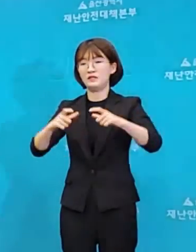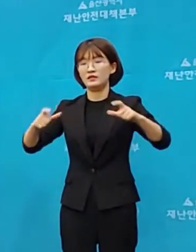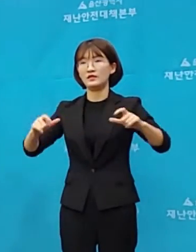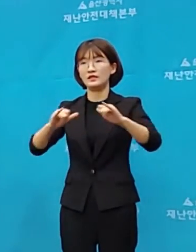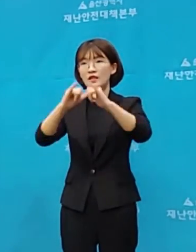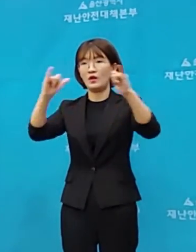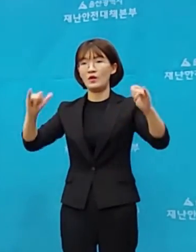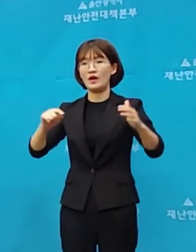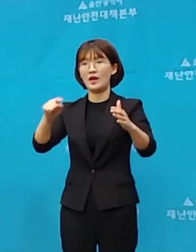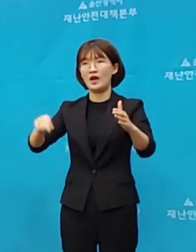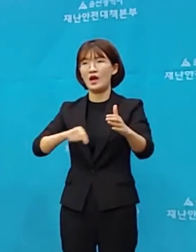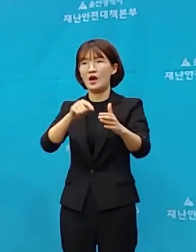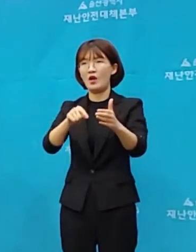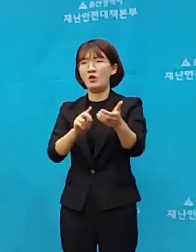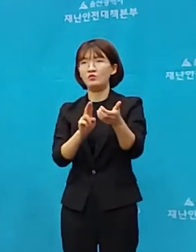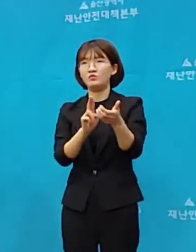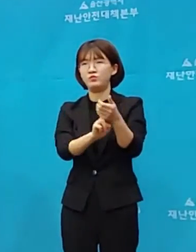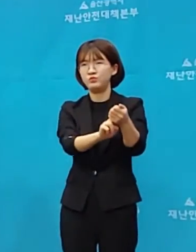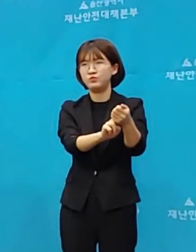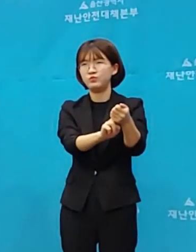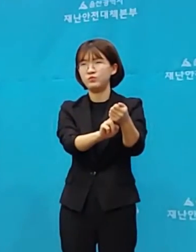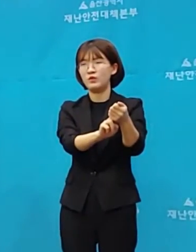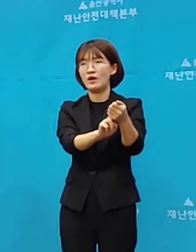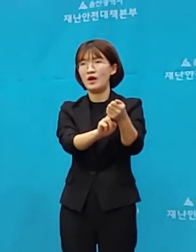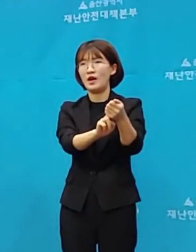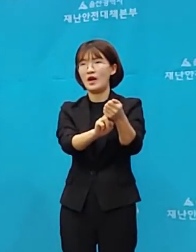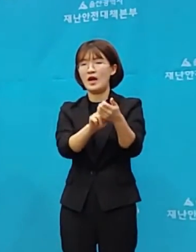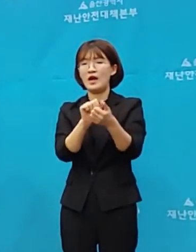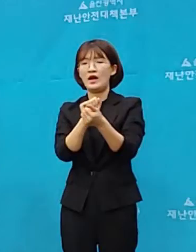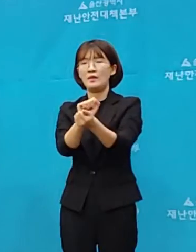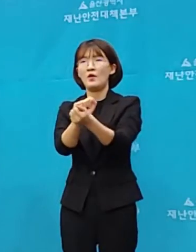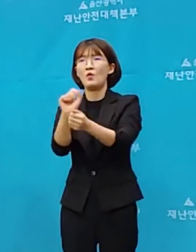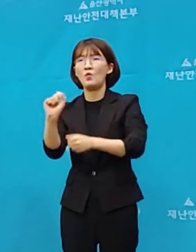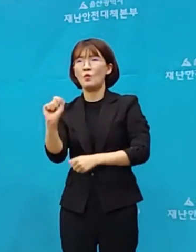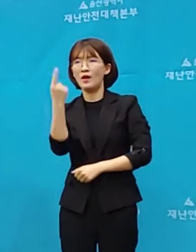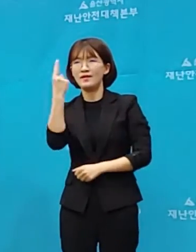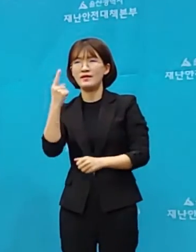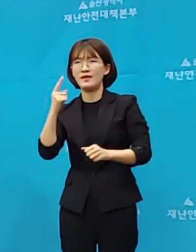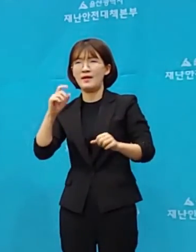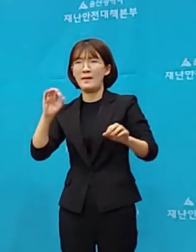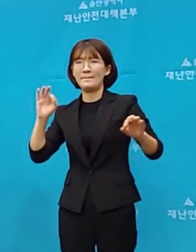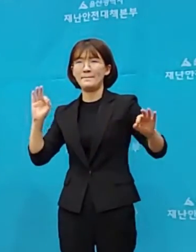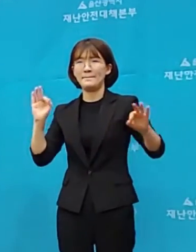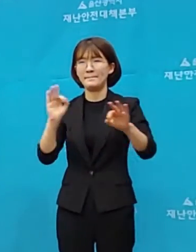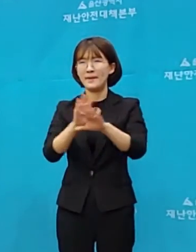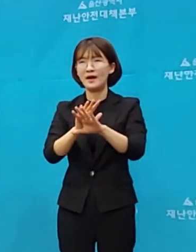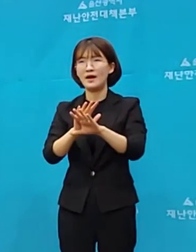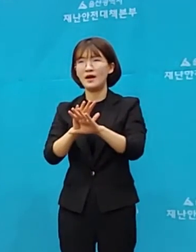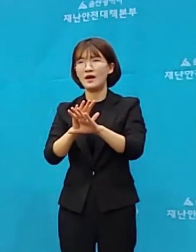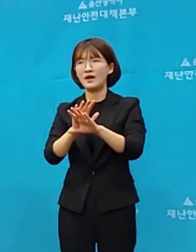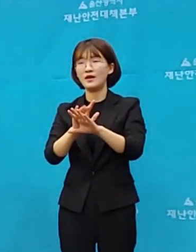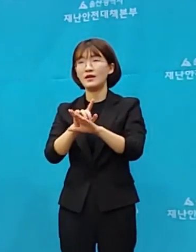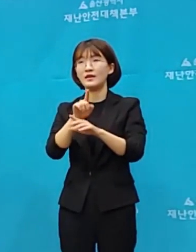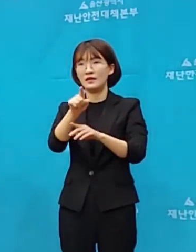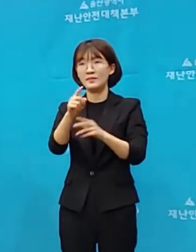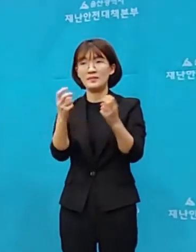지역사회에 잠재되어 있는 감염원 판결의 한